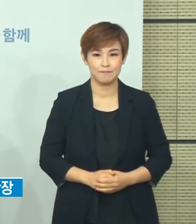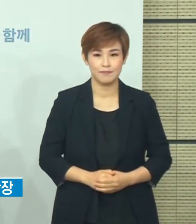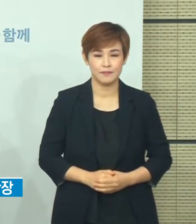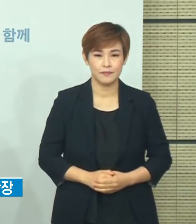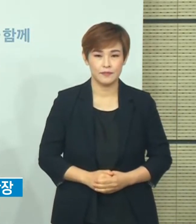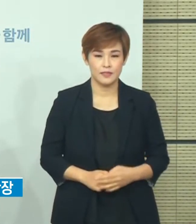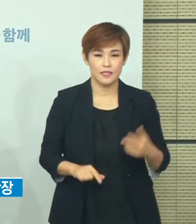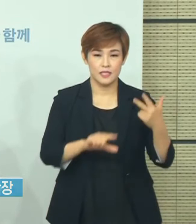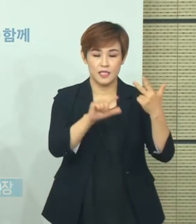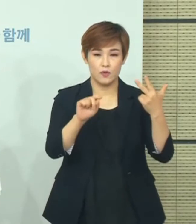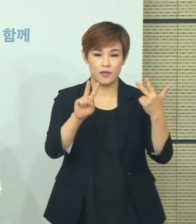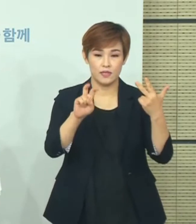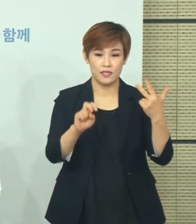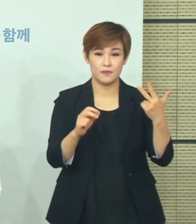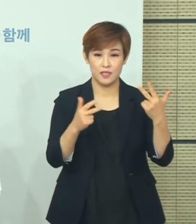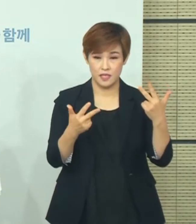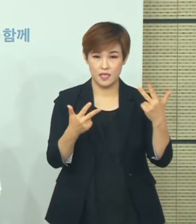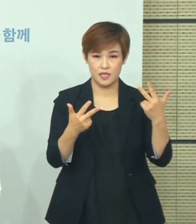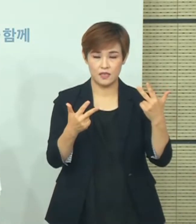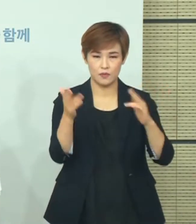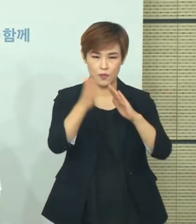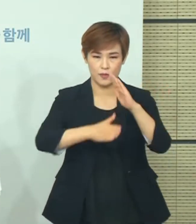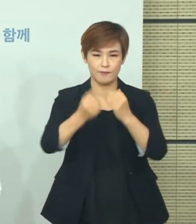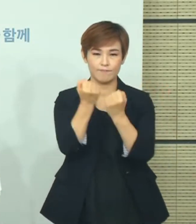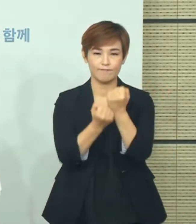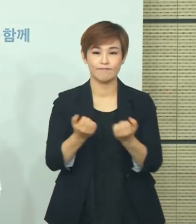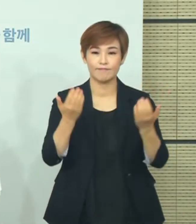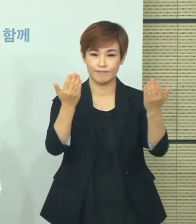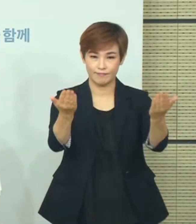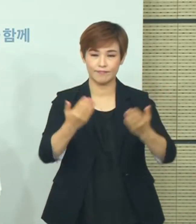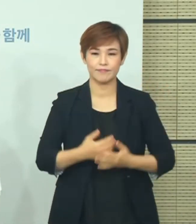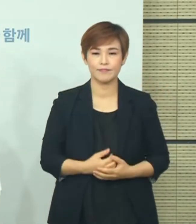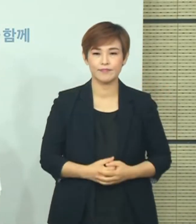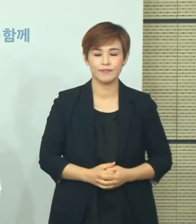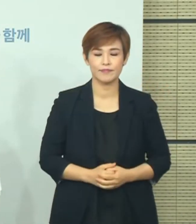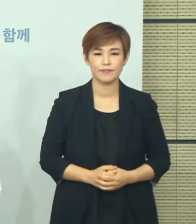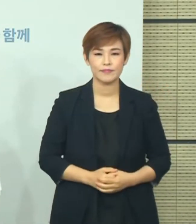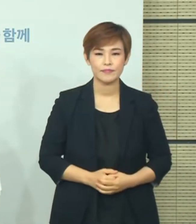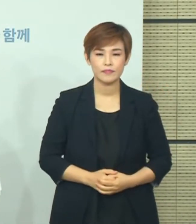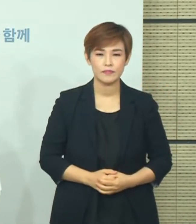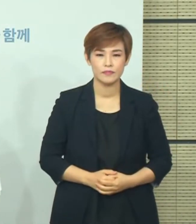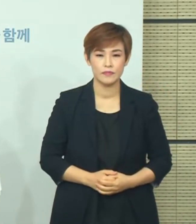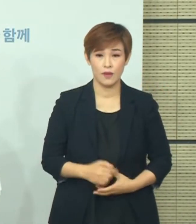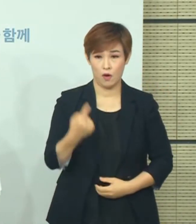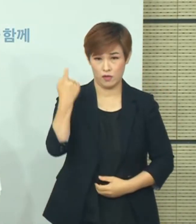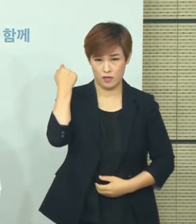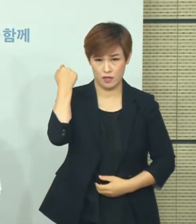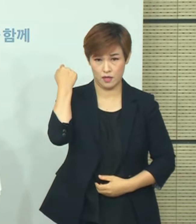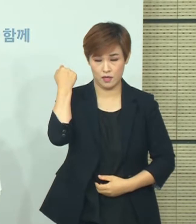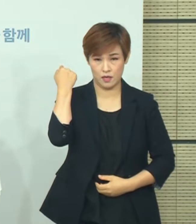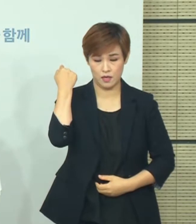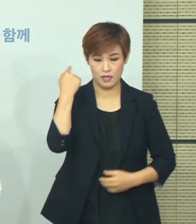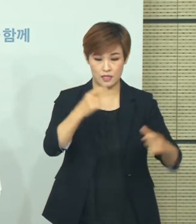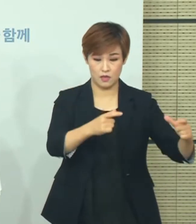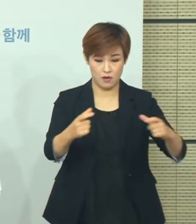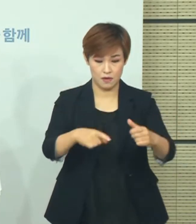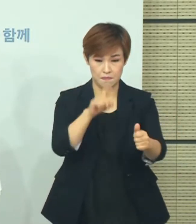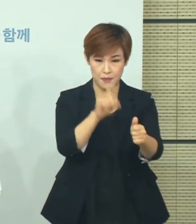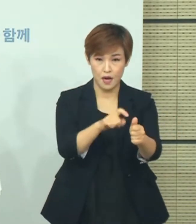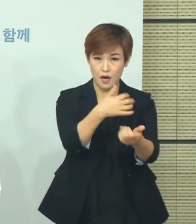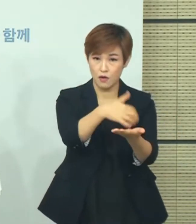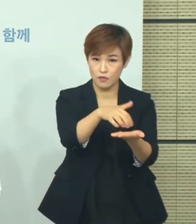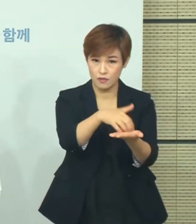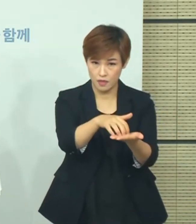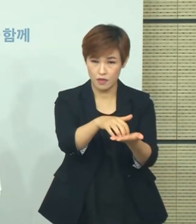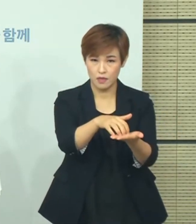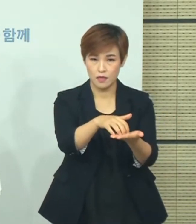네, 7월 27일 월요일 정례 브리핑을 시작하겠습니다. 7월 27일 0시 기준 국내 발생한